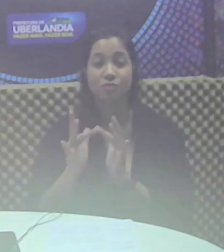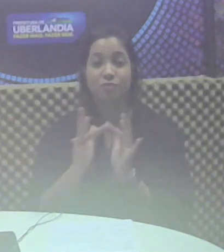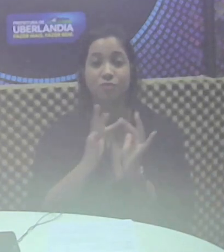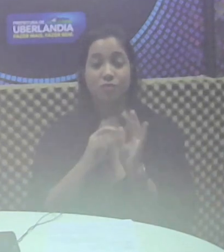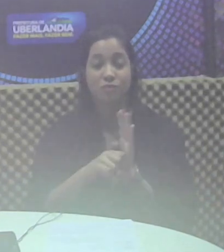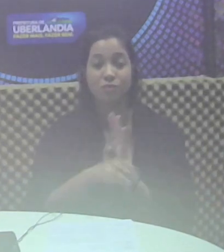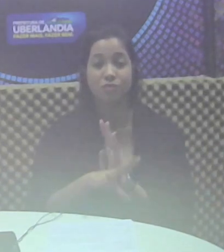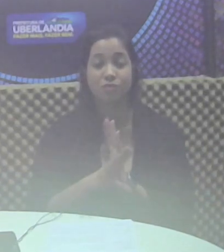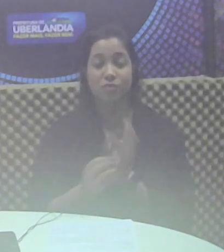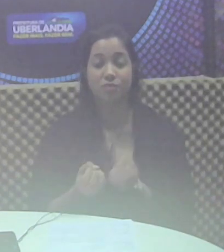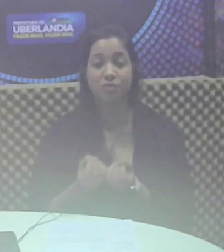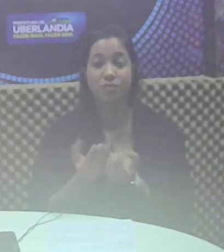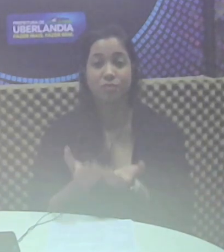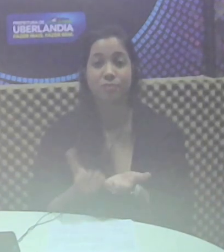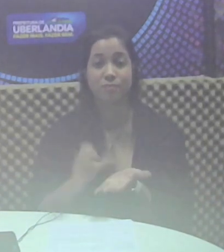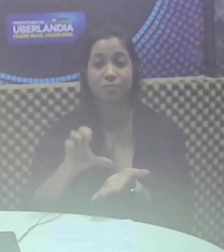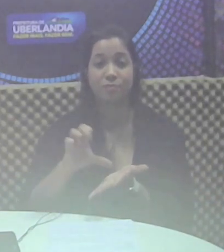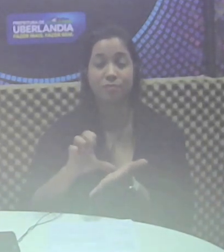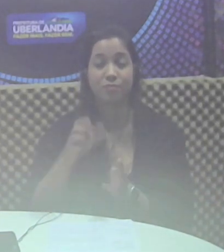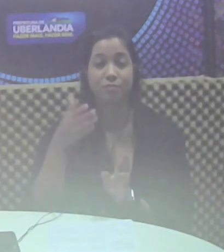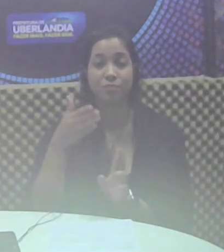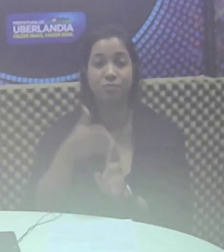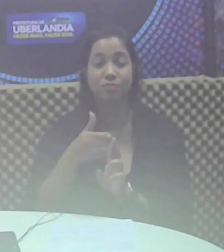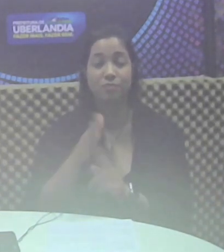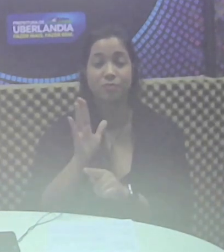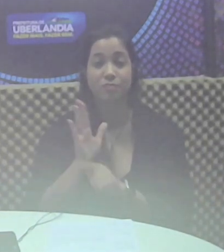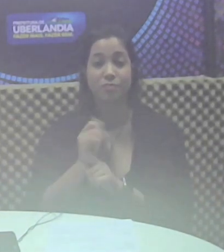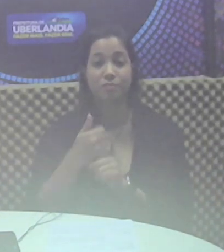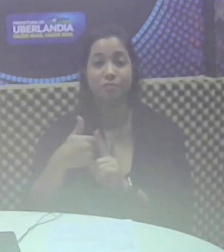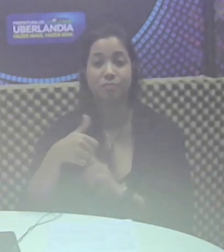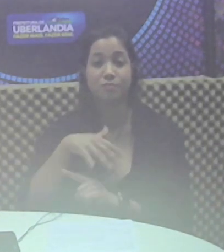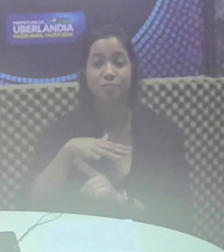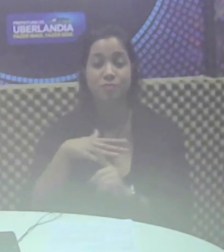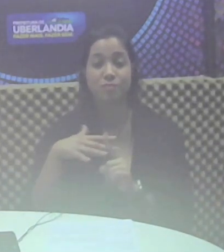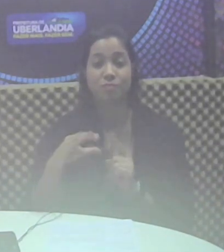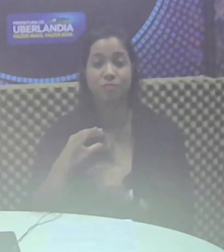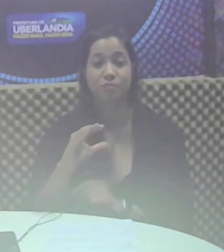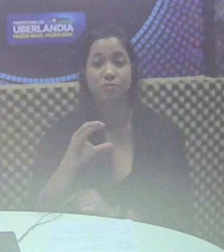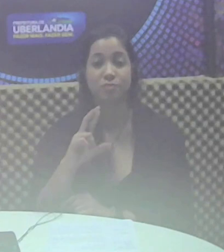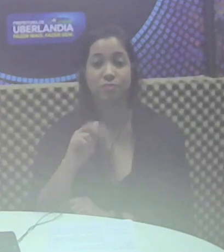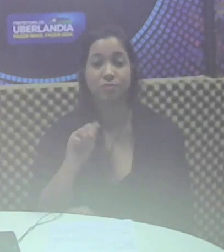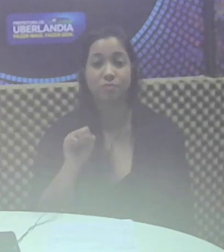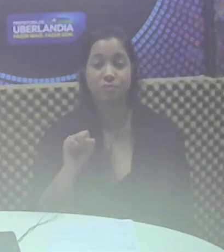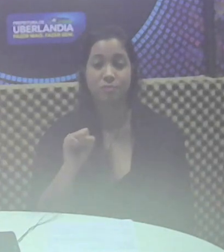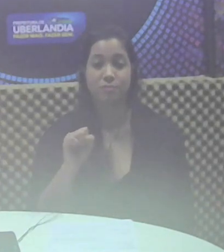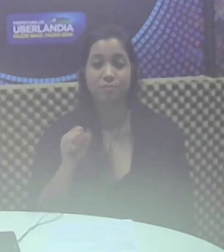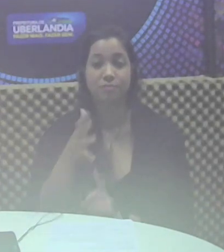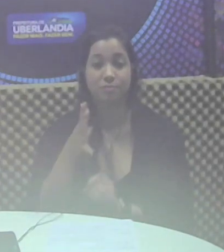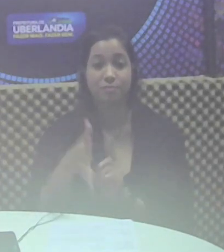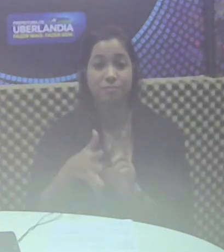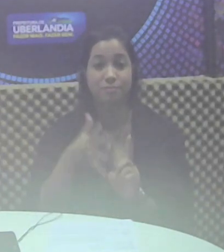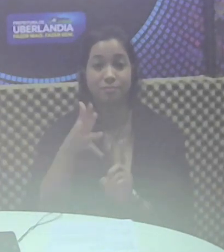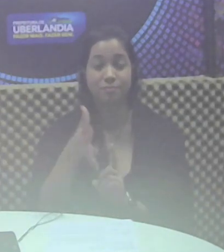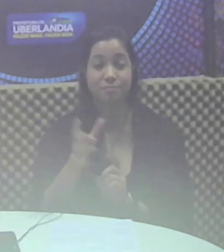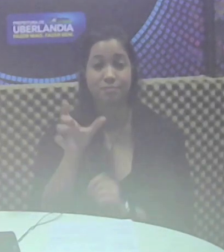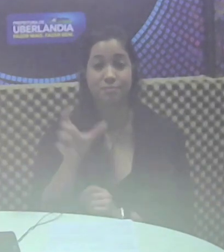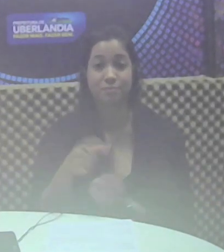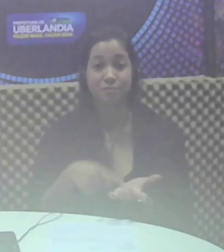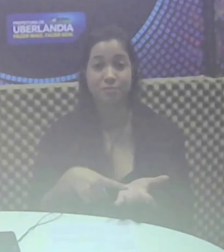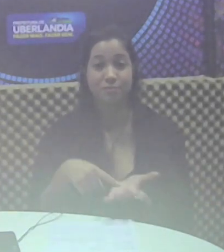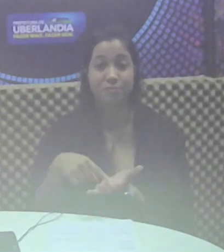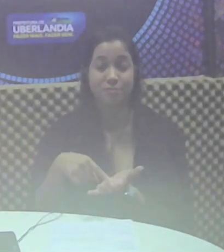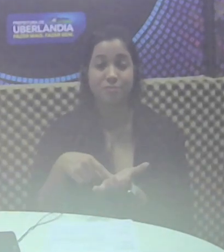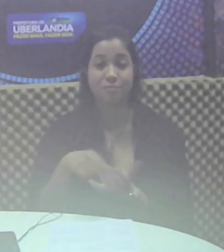benefícios ofertados pelo Centro de Referência em Assistência Social, o CRAS. A palestrante convidada é